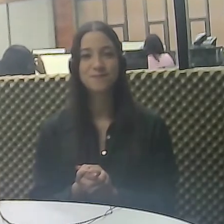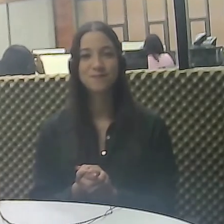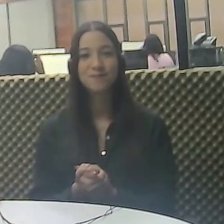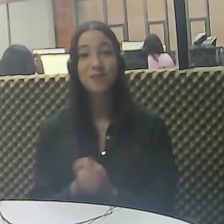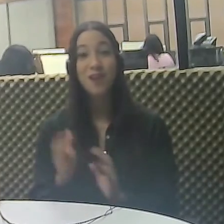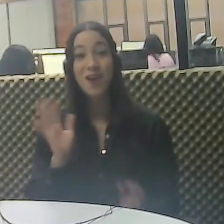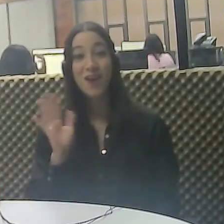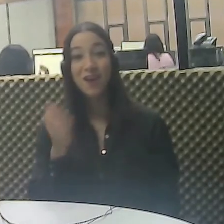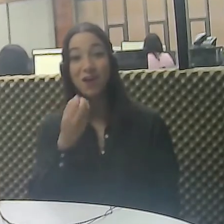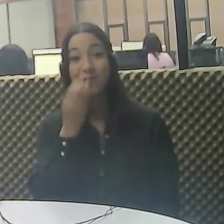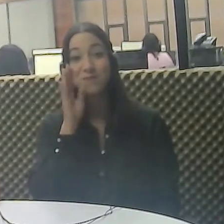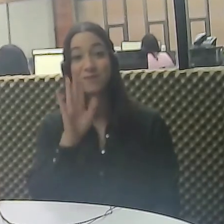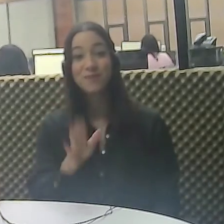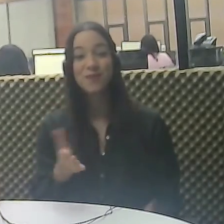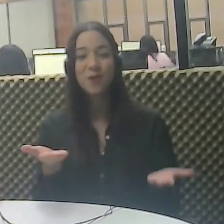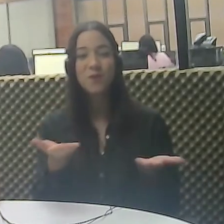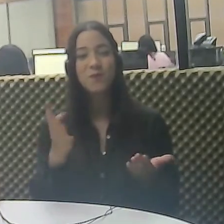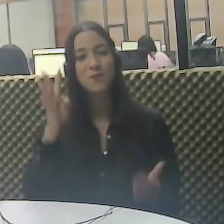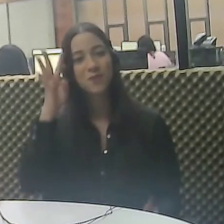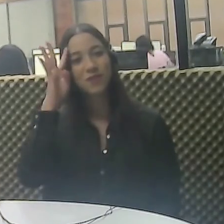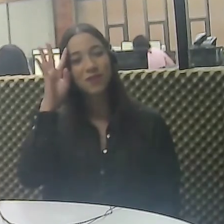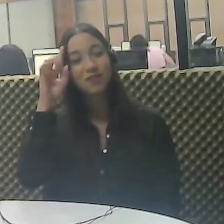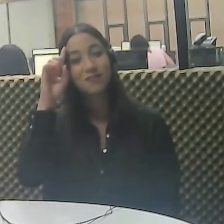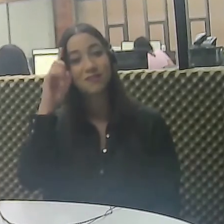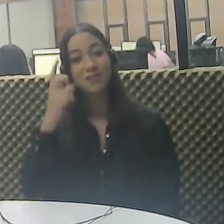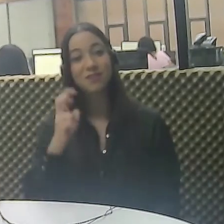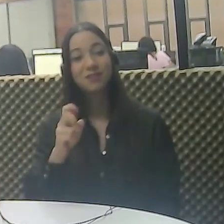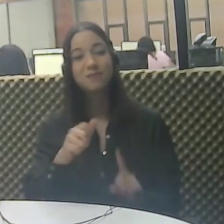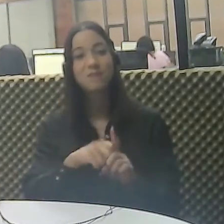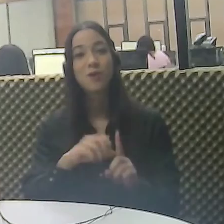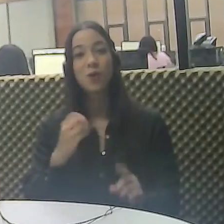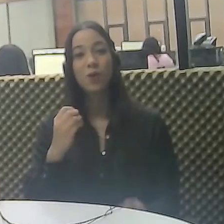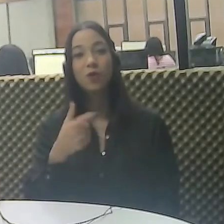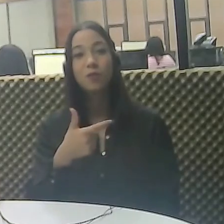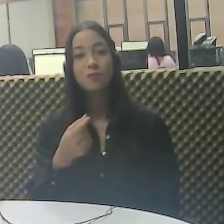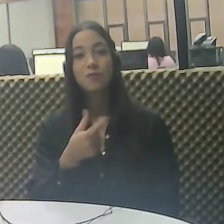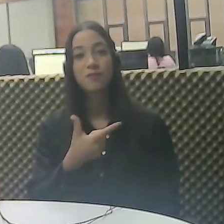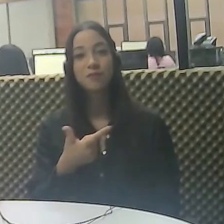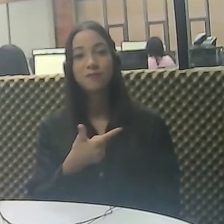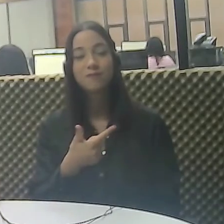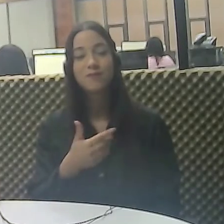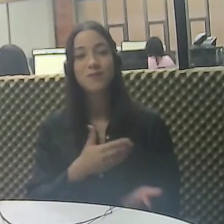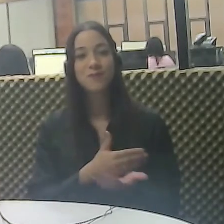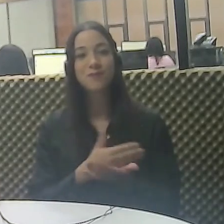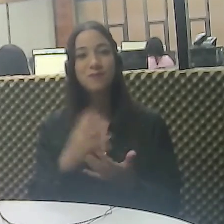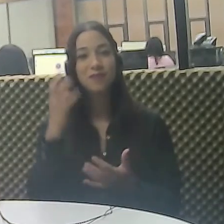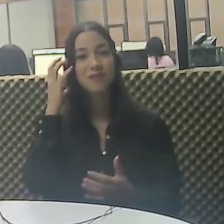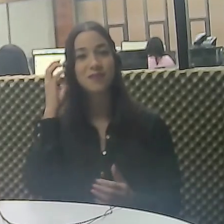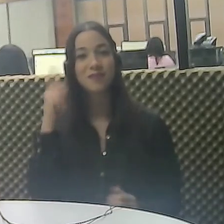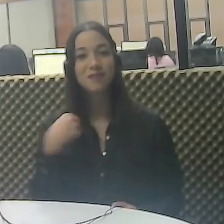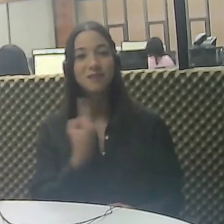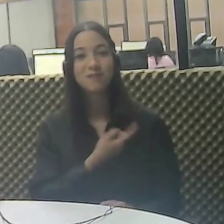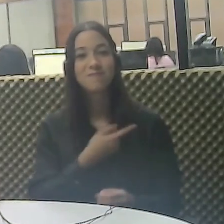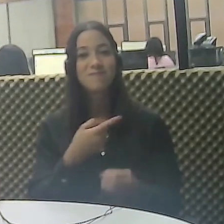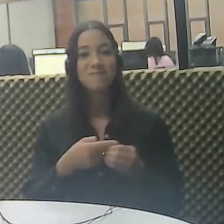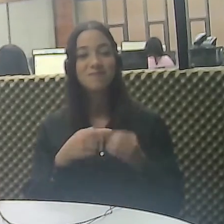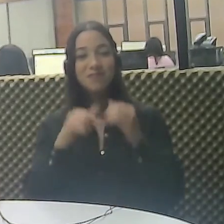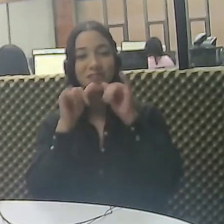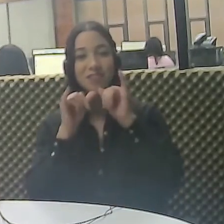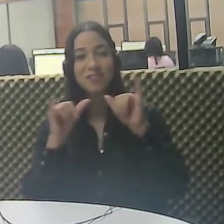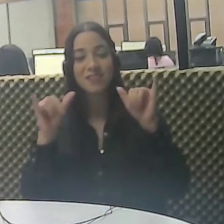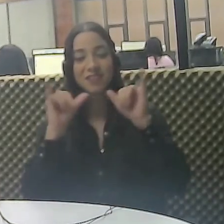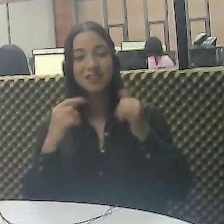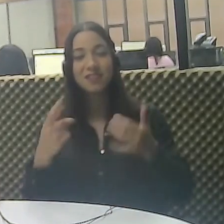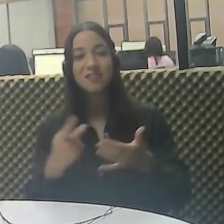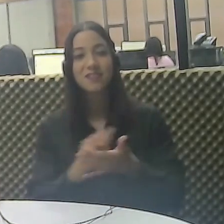Olá boa tarde hoje é quarta-feira dia 5 de outubro de 2022 está no ar a rádio nossa cidade com boletim de